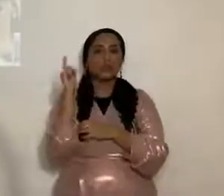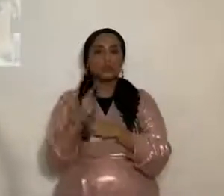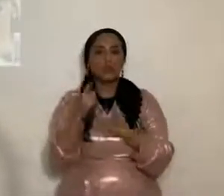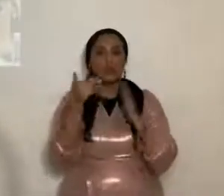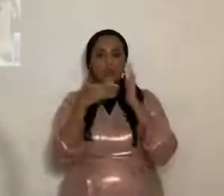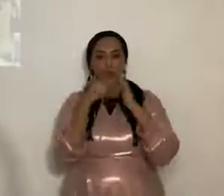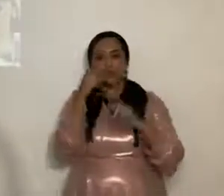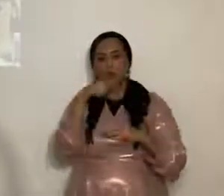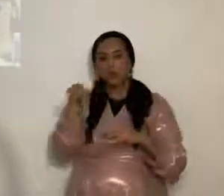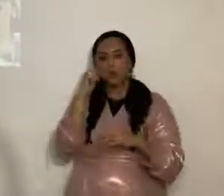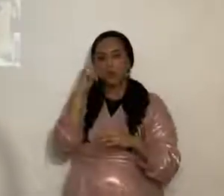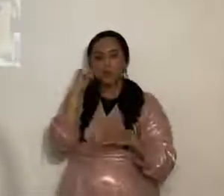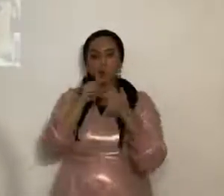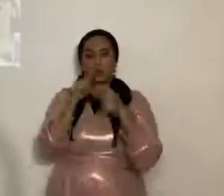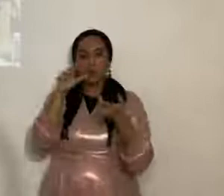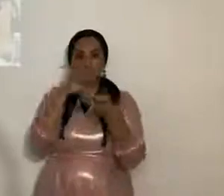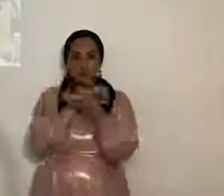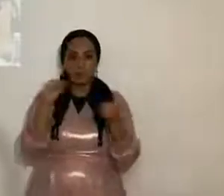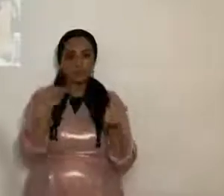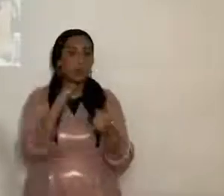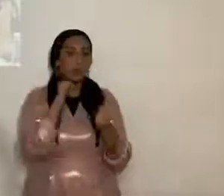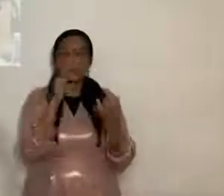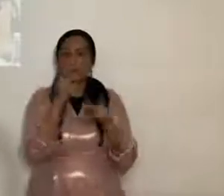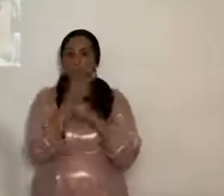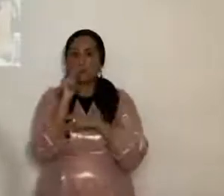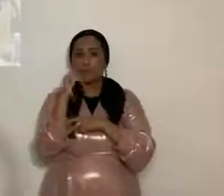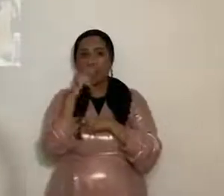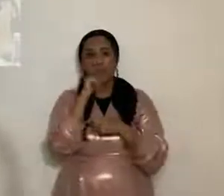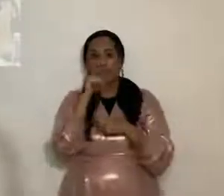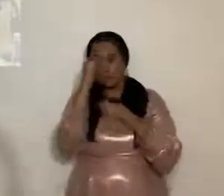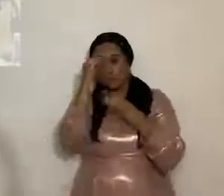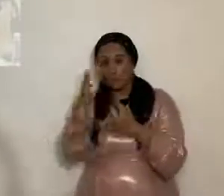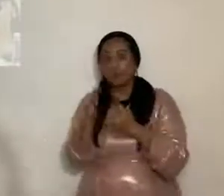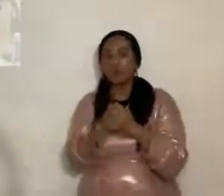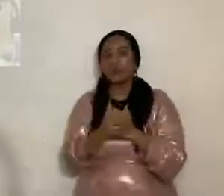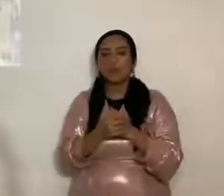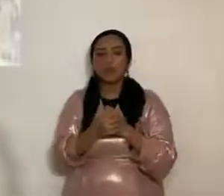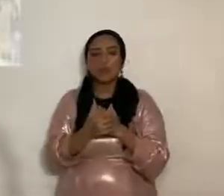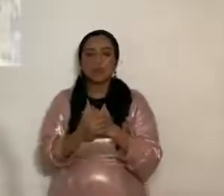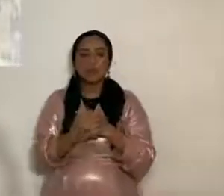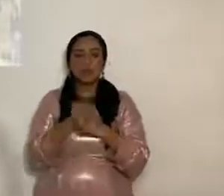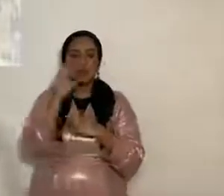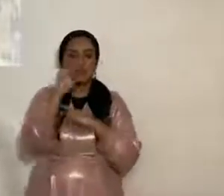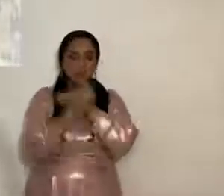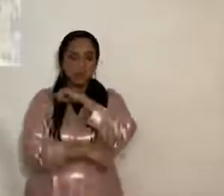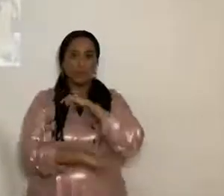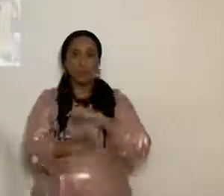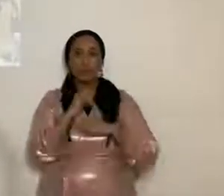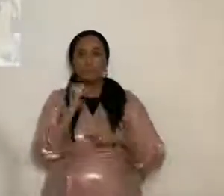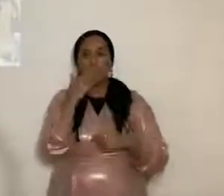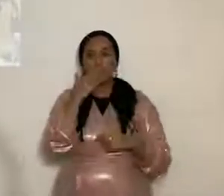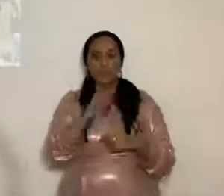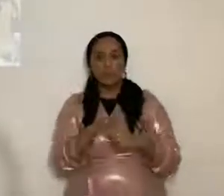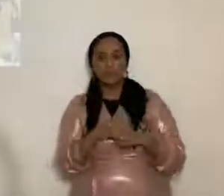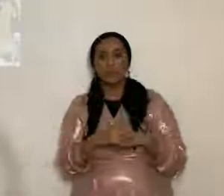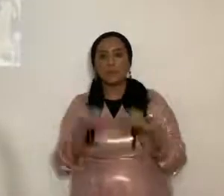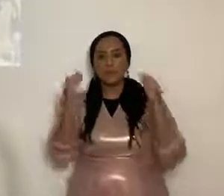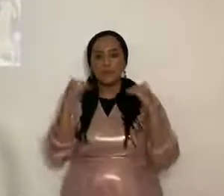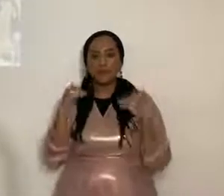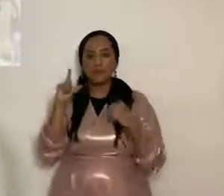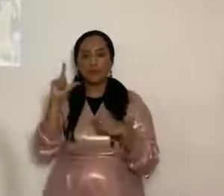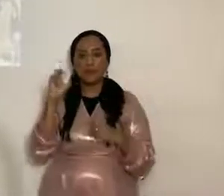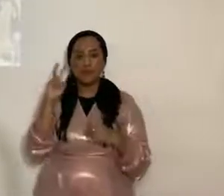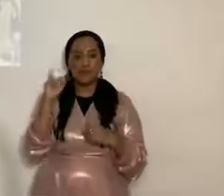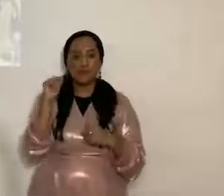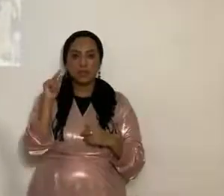sobre ti hasta que seas destruido. ¿No quieres guardar la Torá por desobediente? Tu consecuencia es mala. Vamos a verlo en